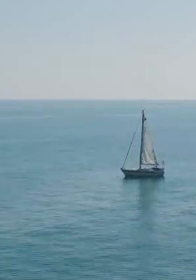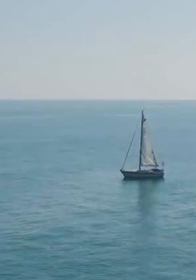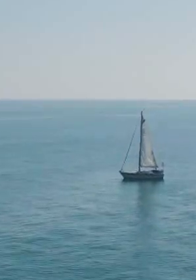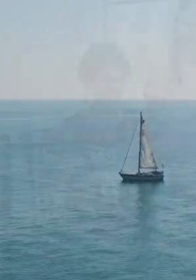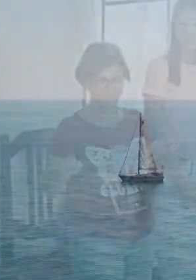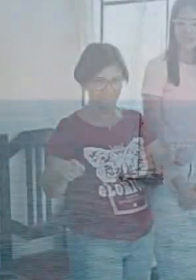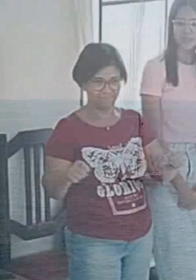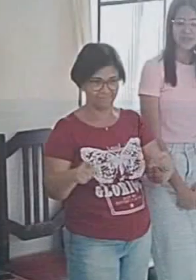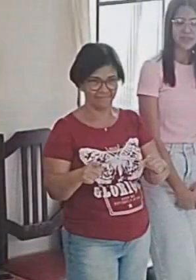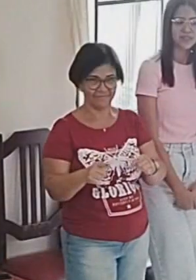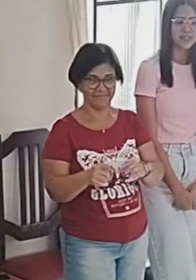mundo.